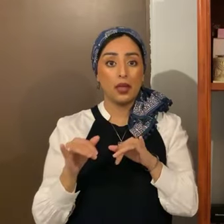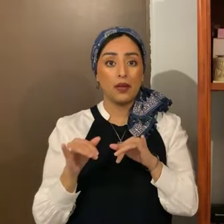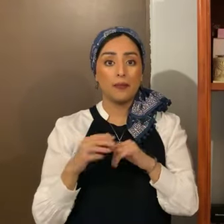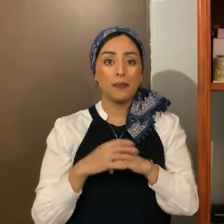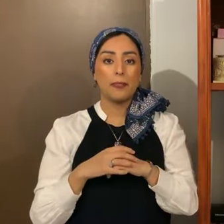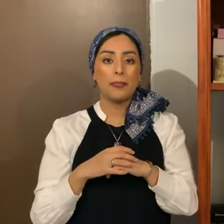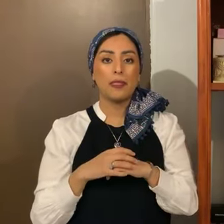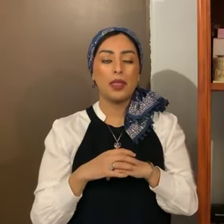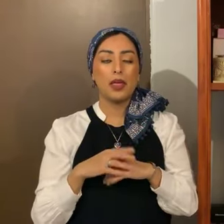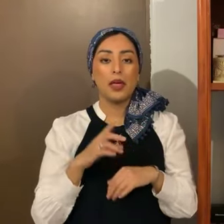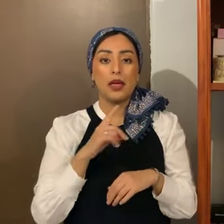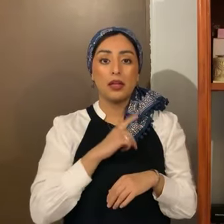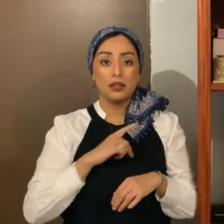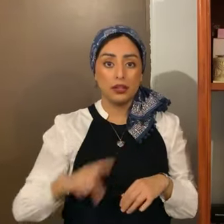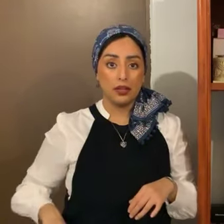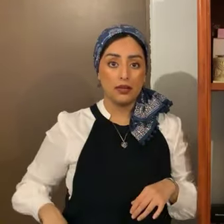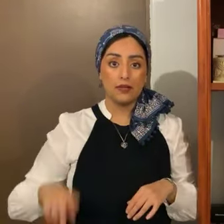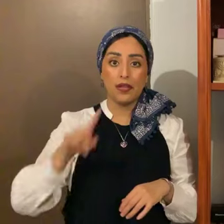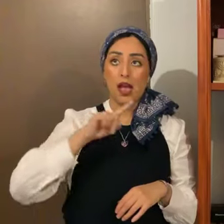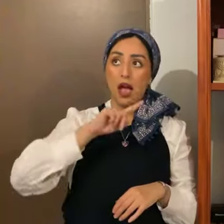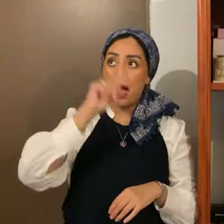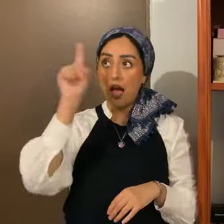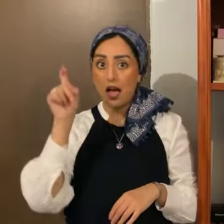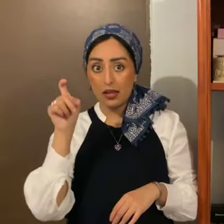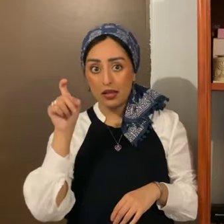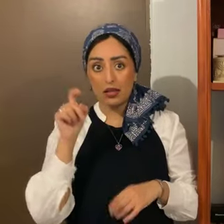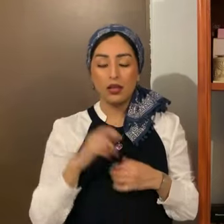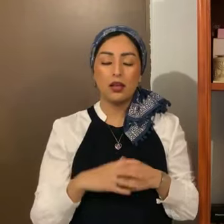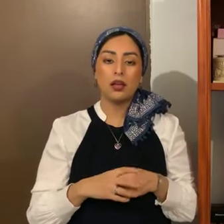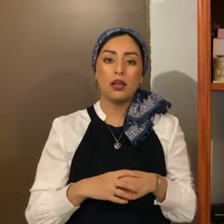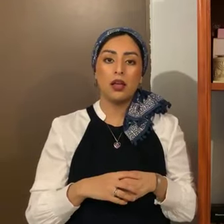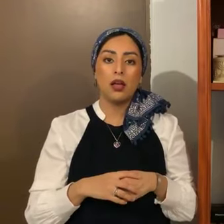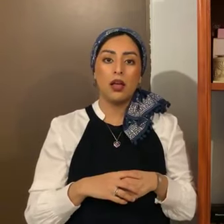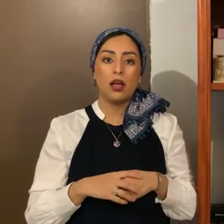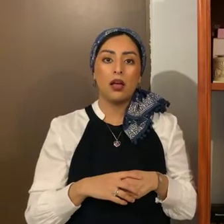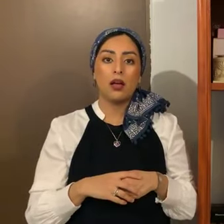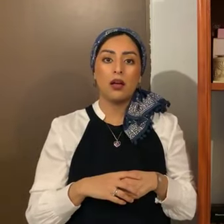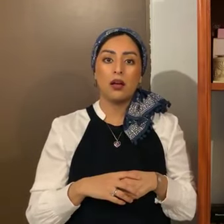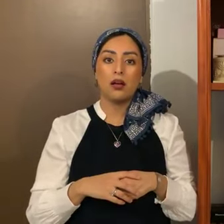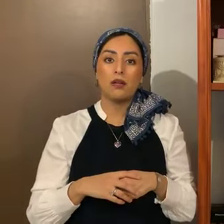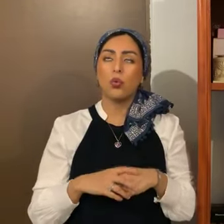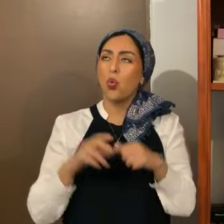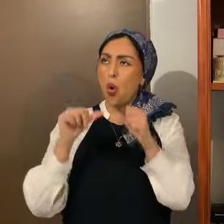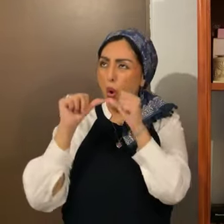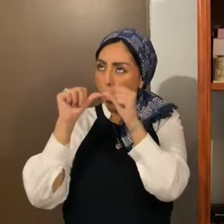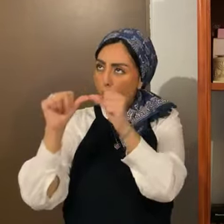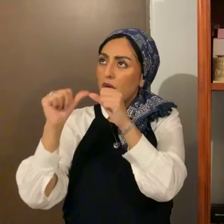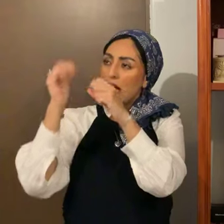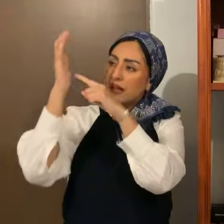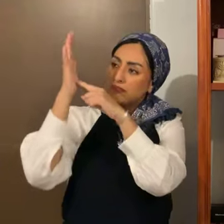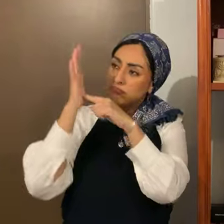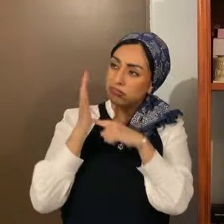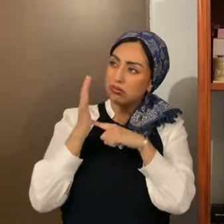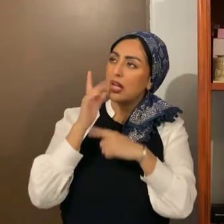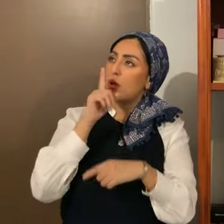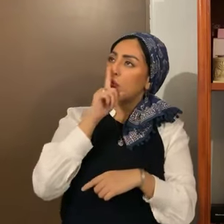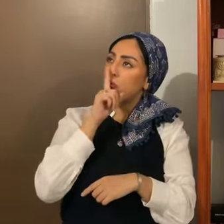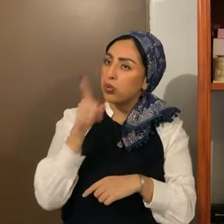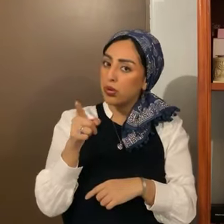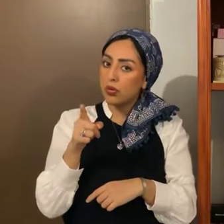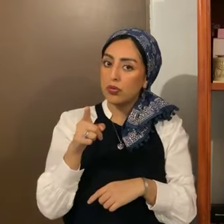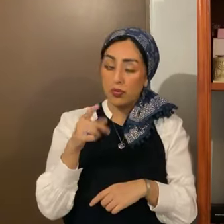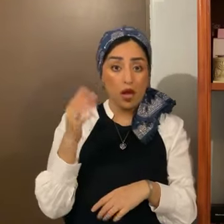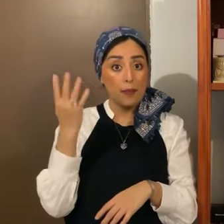también pidió otra cosa, que le siguiera mostrando su verdad. Y eso es